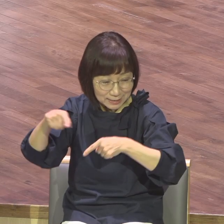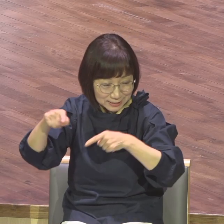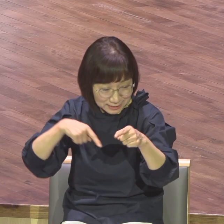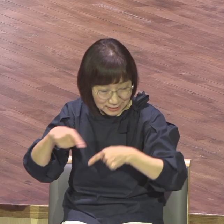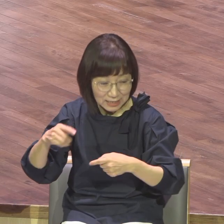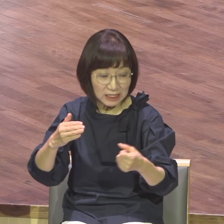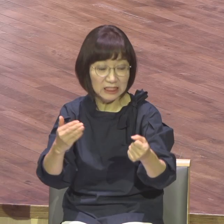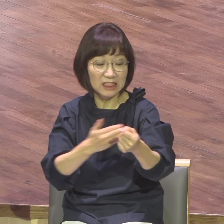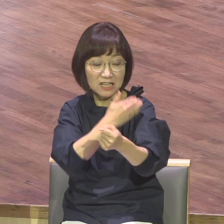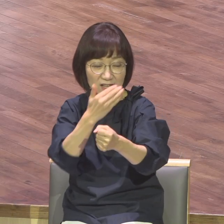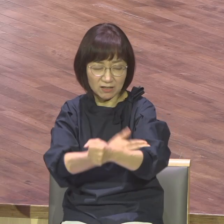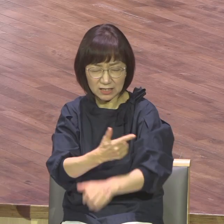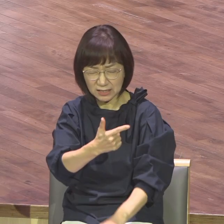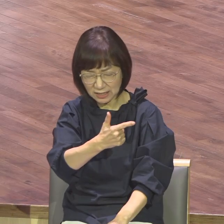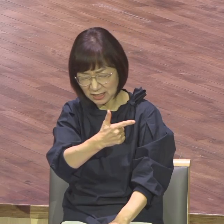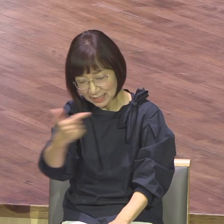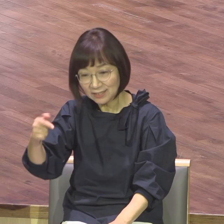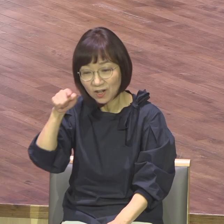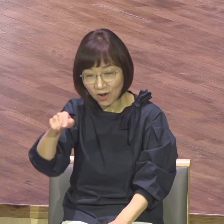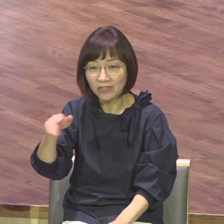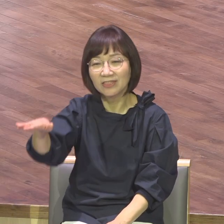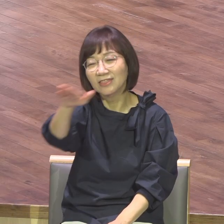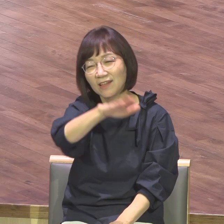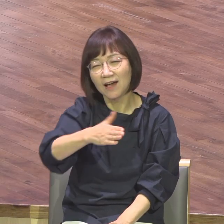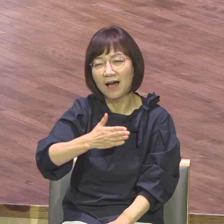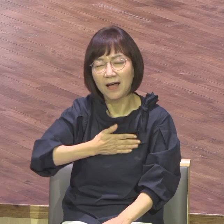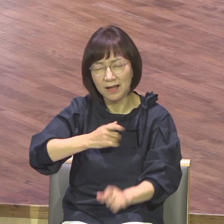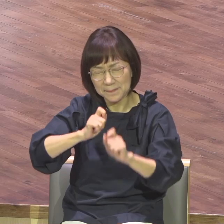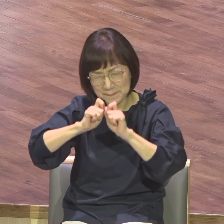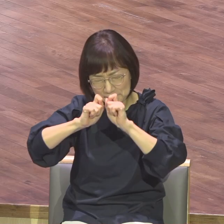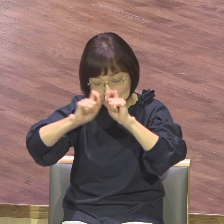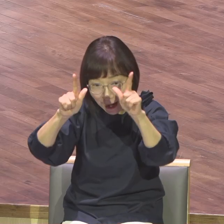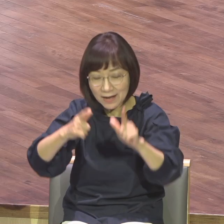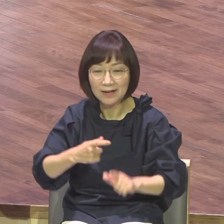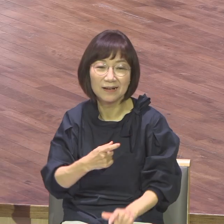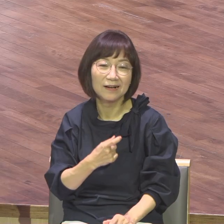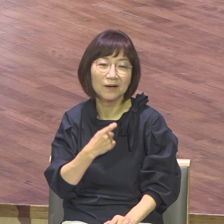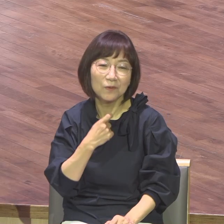지극히 크심이 어떠한 것을 너희로 알게 하시기를 구하노라.